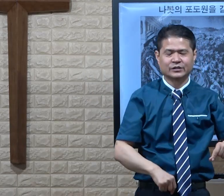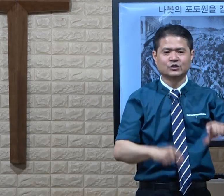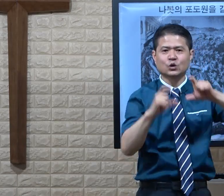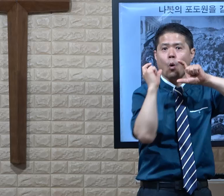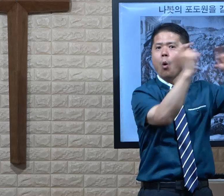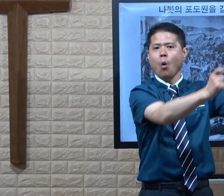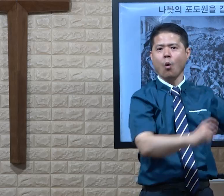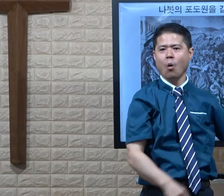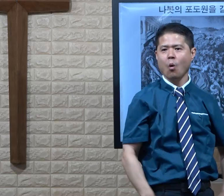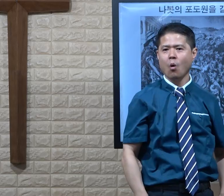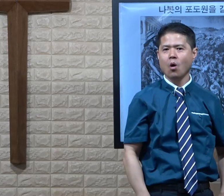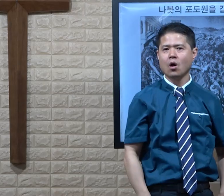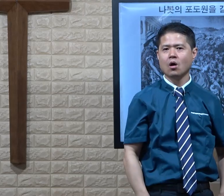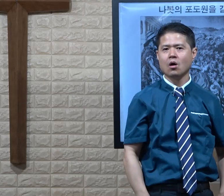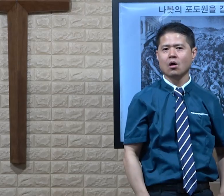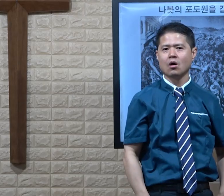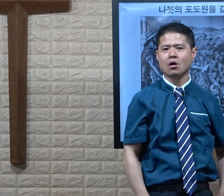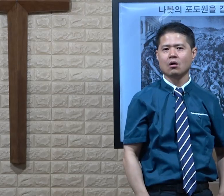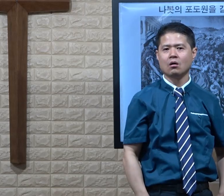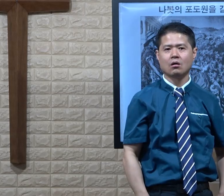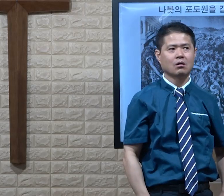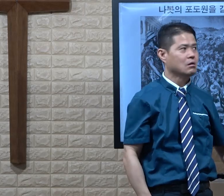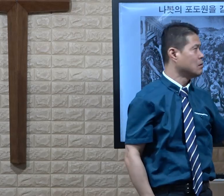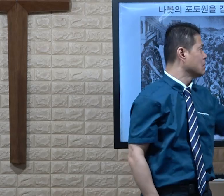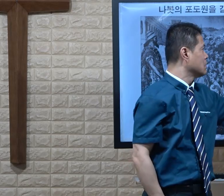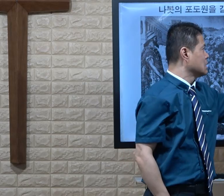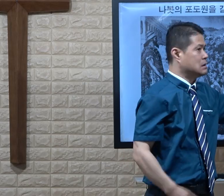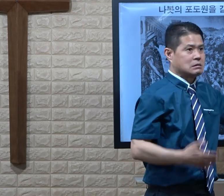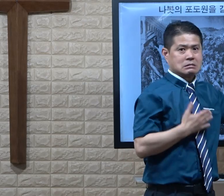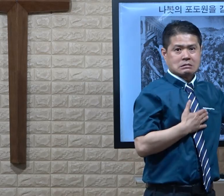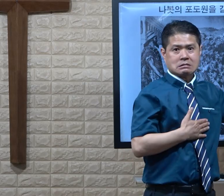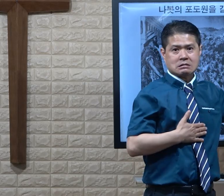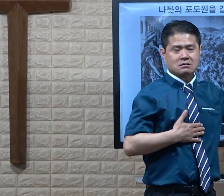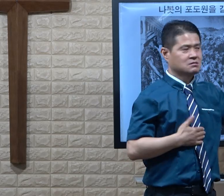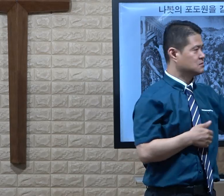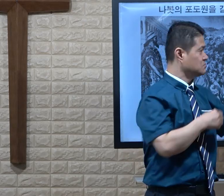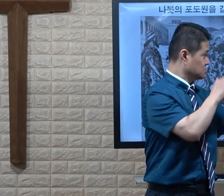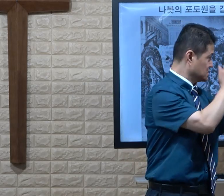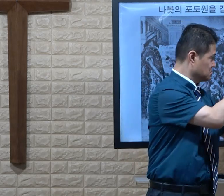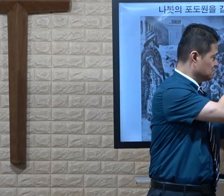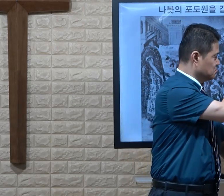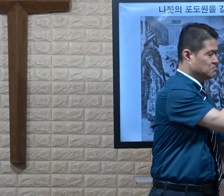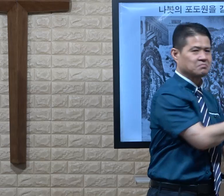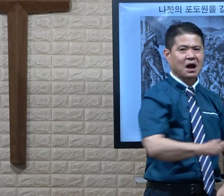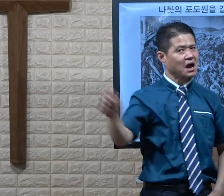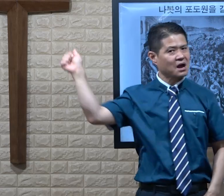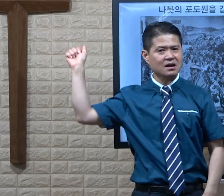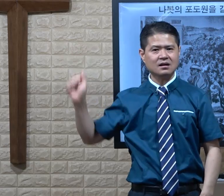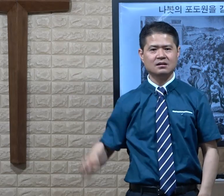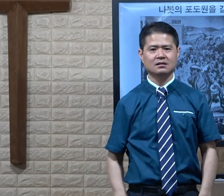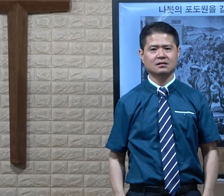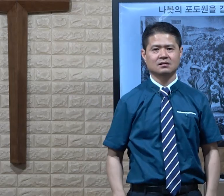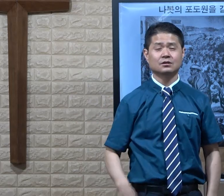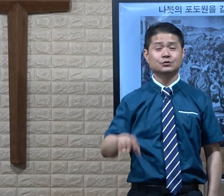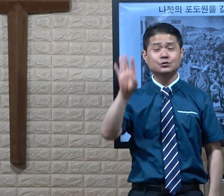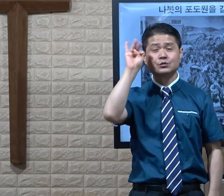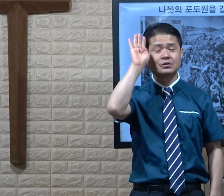까마귀들이 너희의 시체를 먹을 것이다 라고 이사야가 선포했습니다. 왕이 기분이 나쁜 채로 밖에